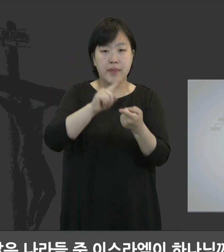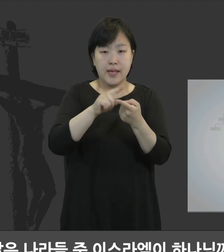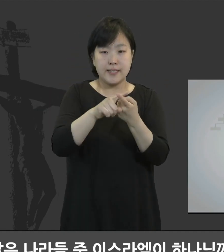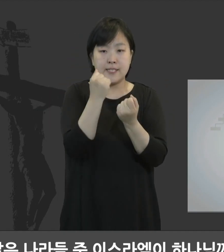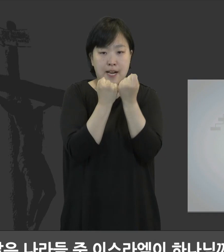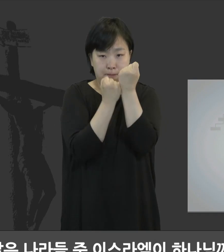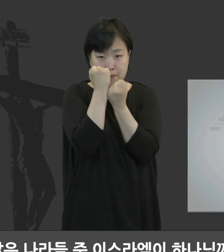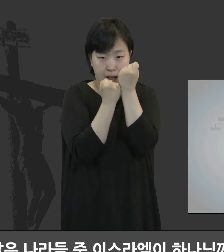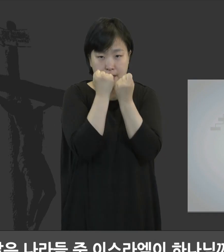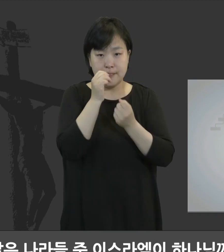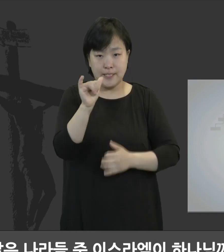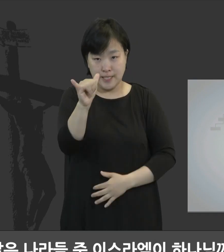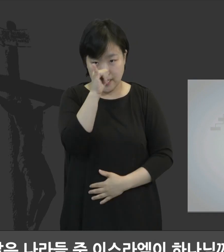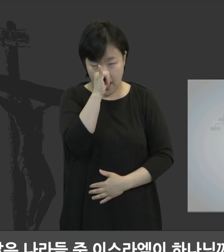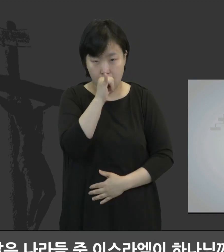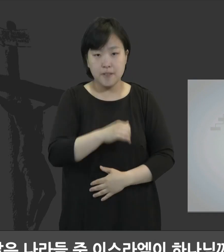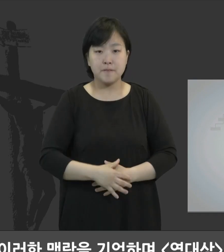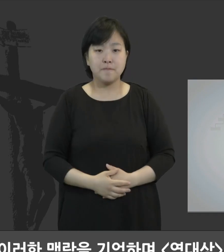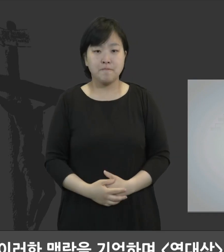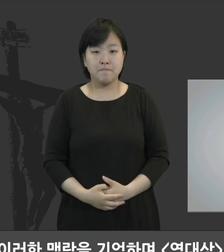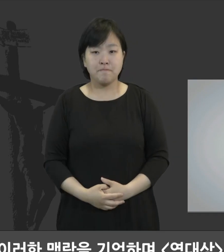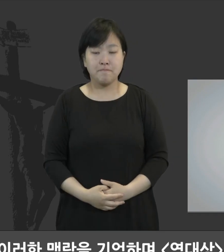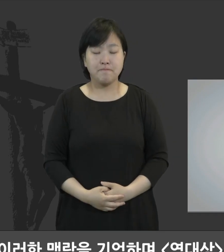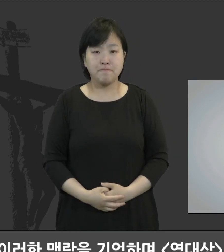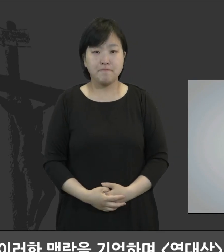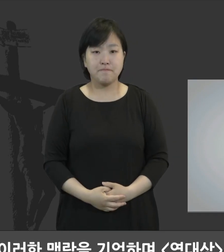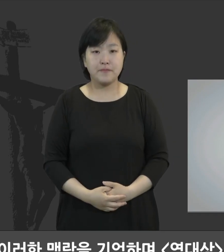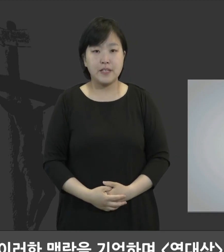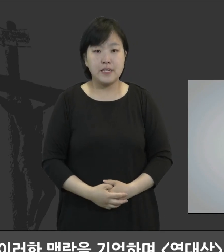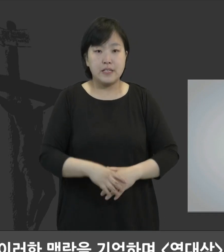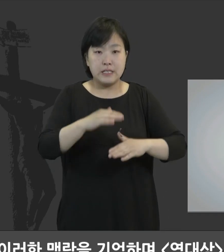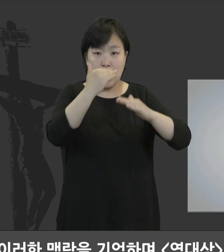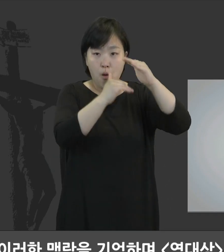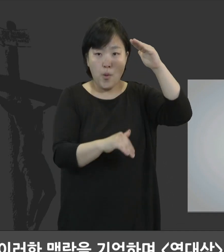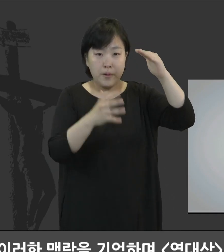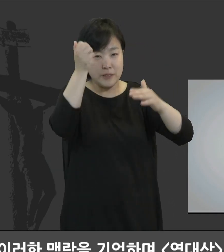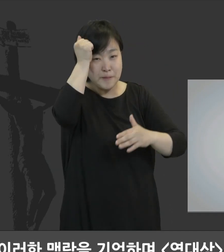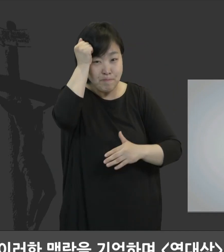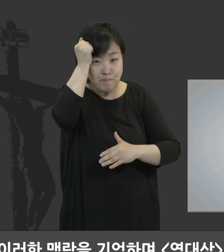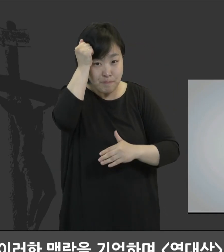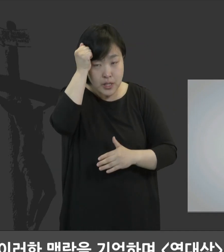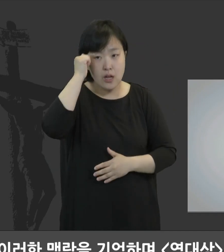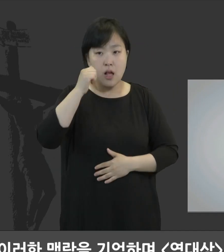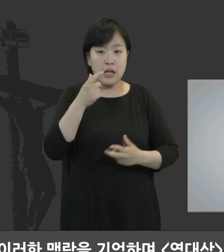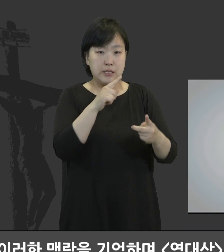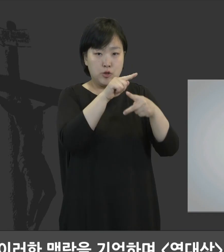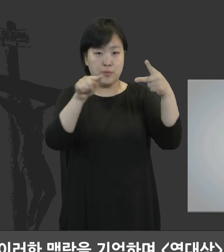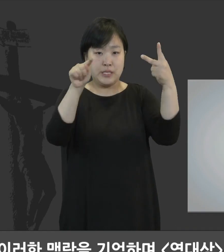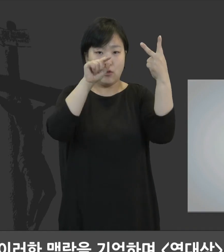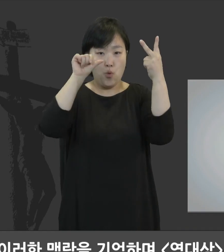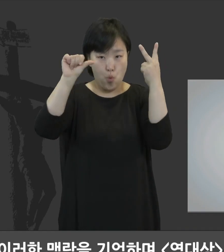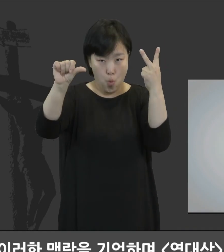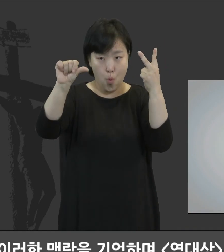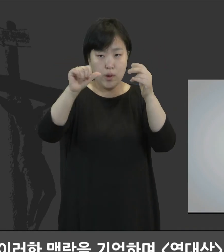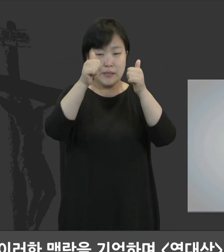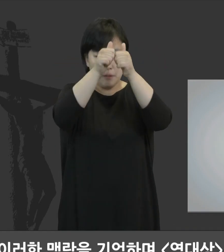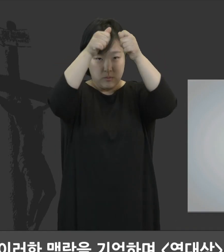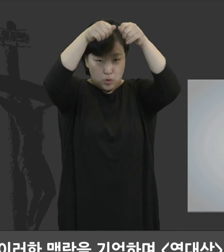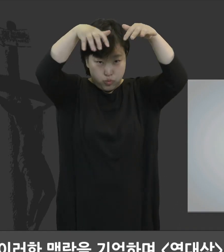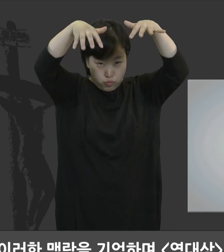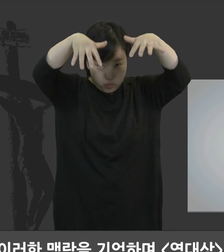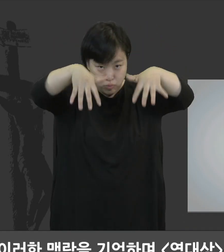메시지를 전달합니다. 이러한 맥락을 기억하며 역대상 2장에서 5장까지의 족보에 주목해